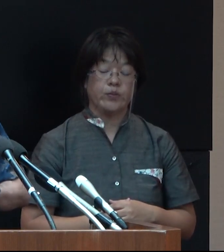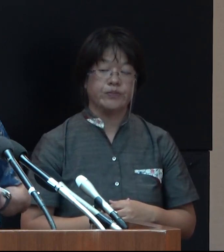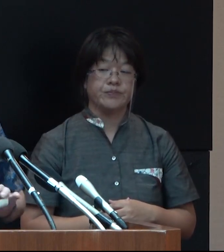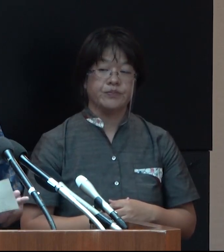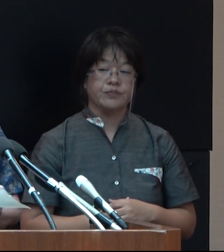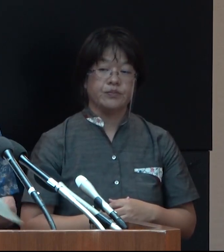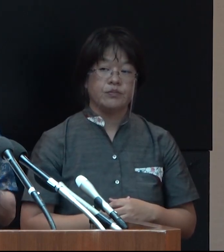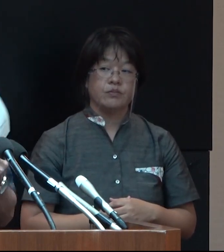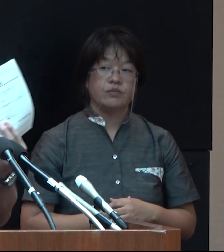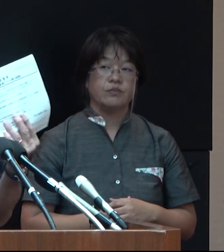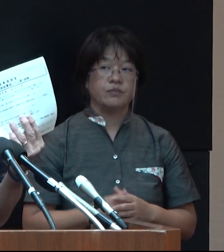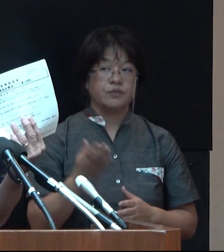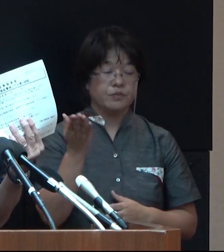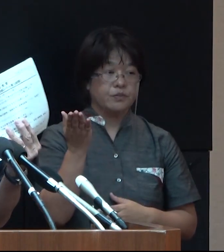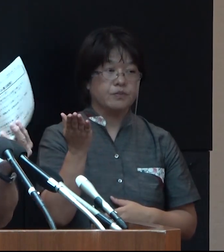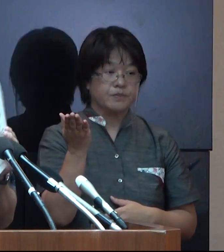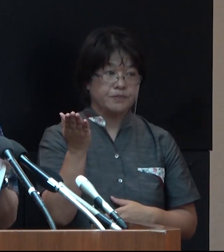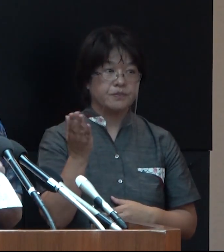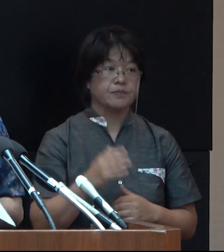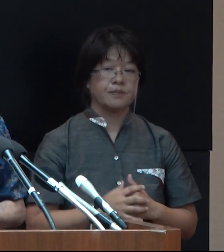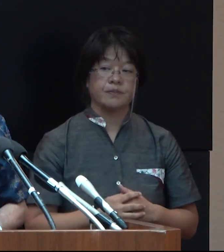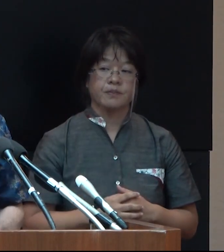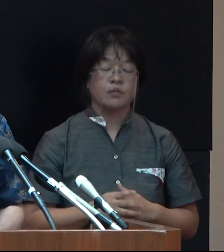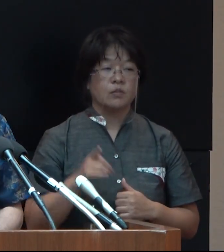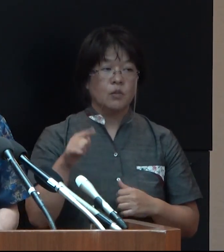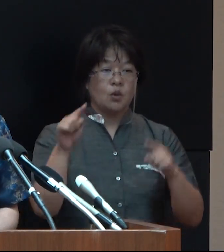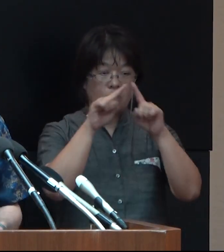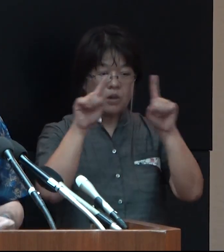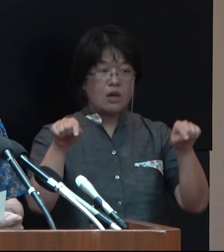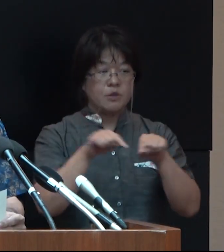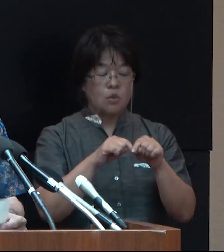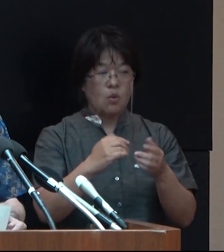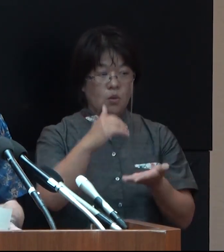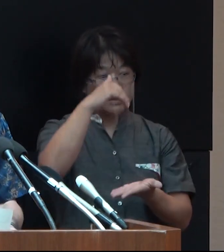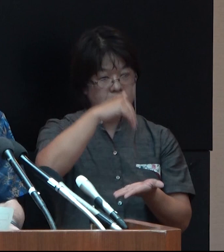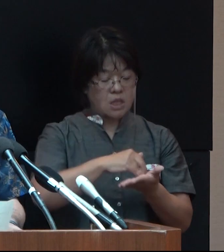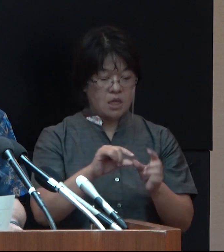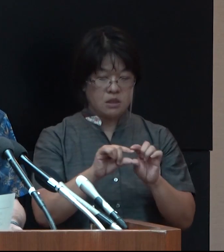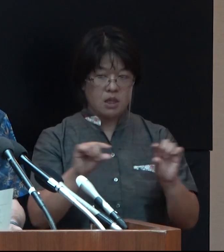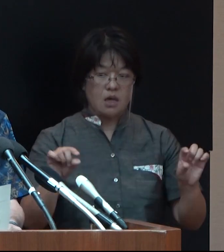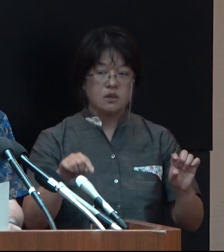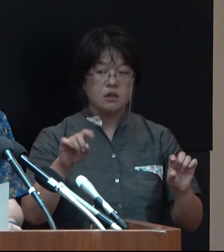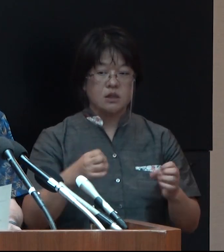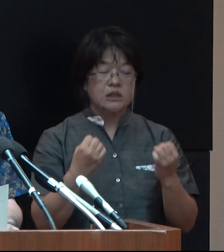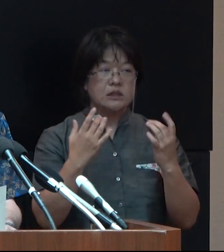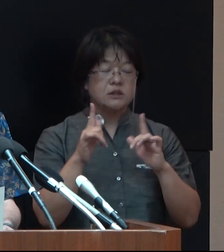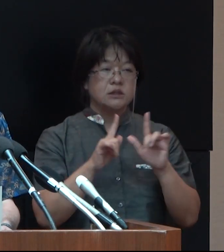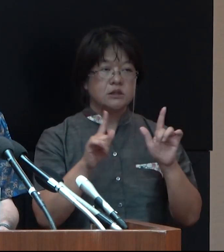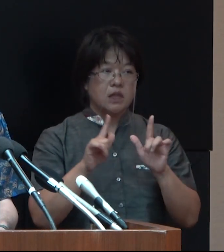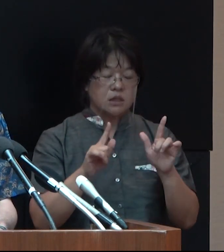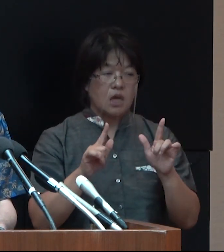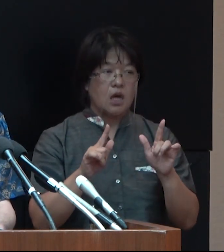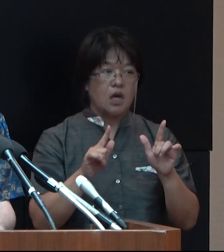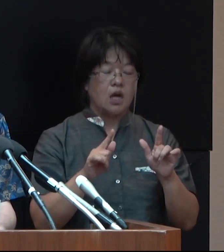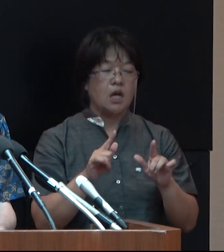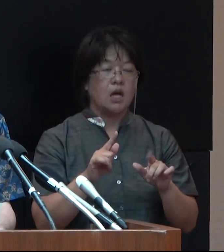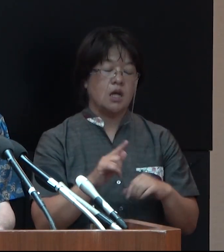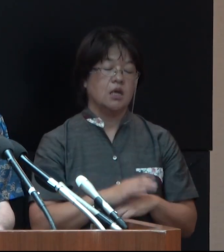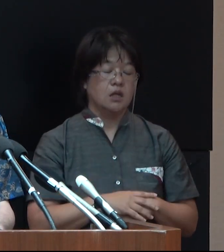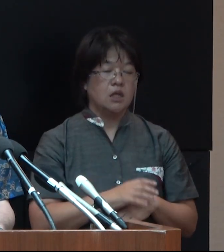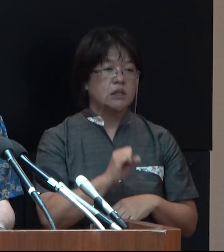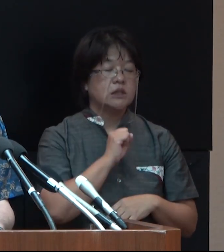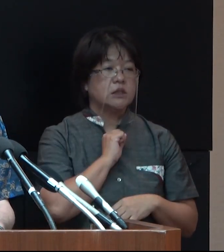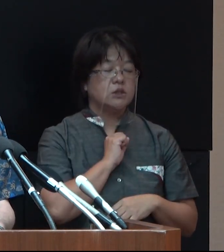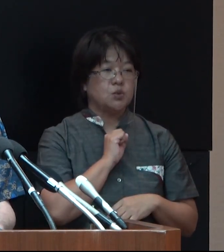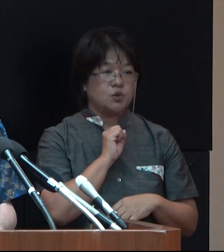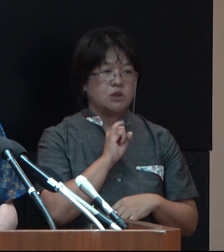今回はこの紙届いてますか。この紙の一番下に書いてあるのは、新型インフルエンザ等特別措置法第24条